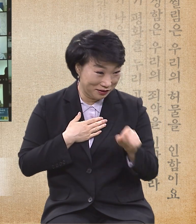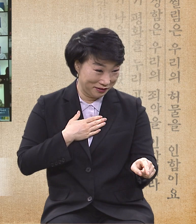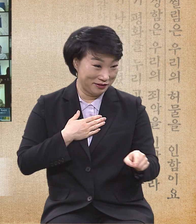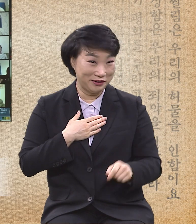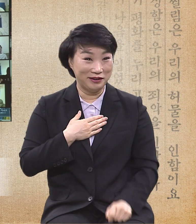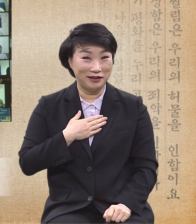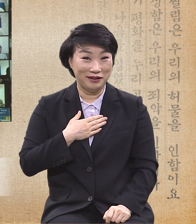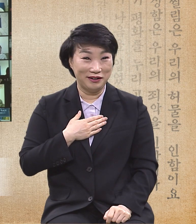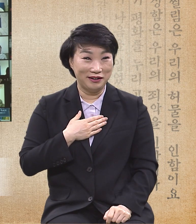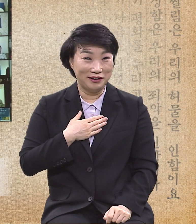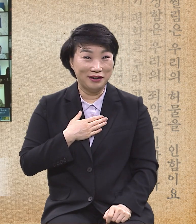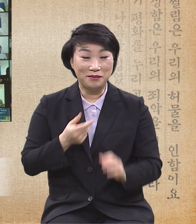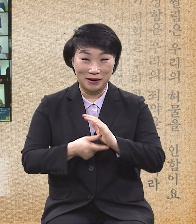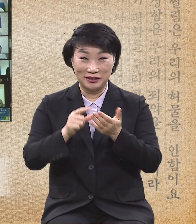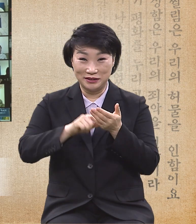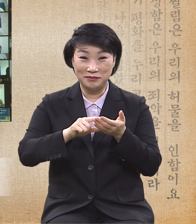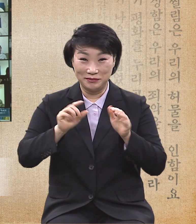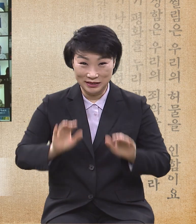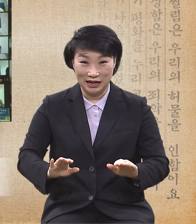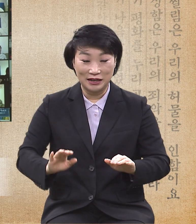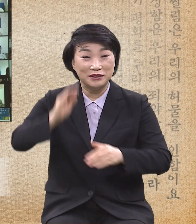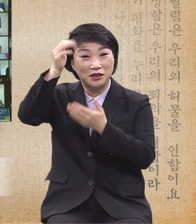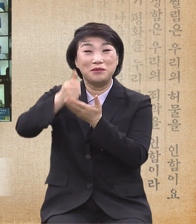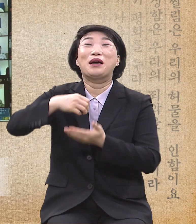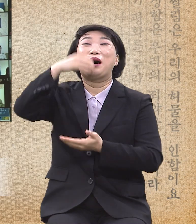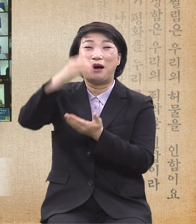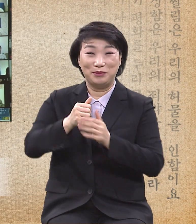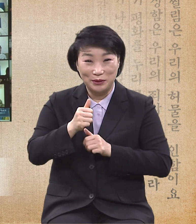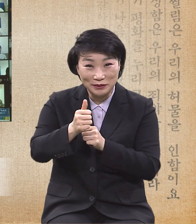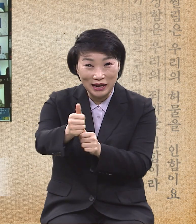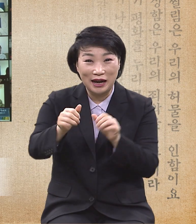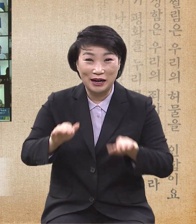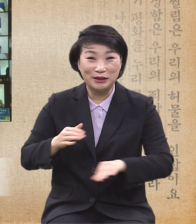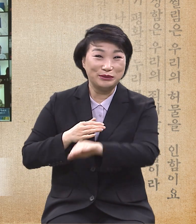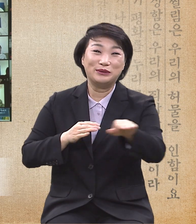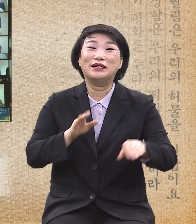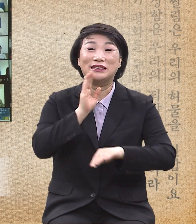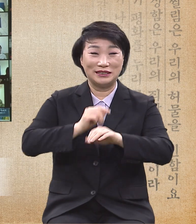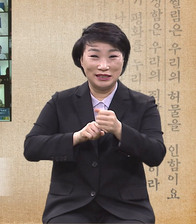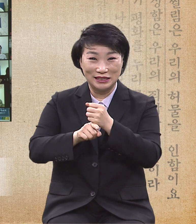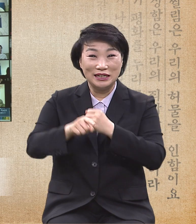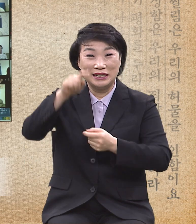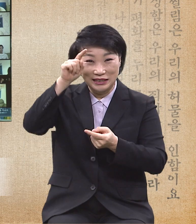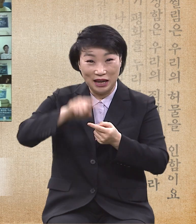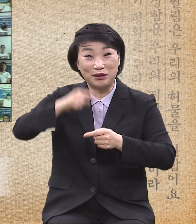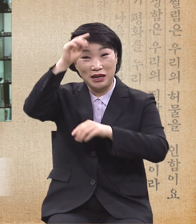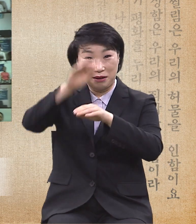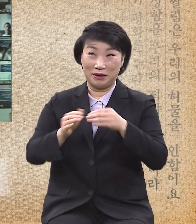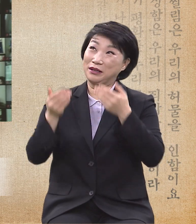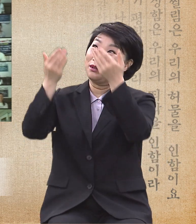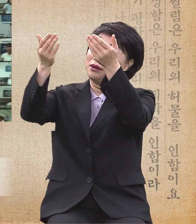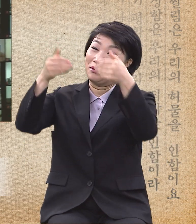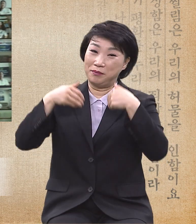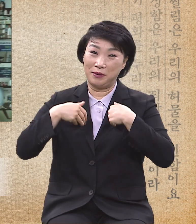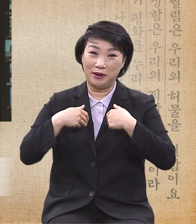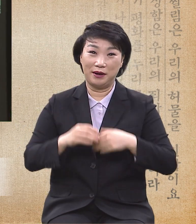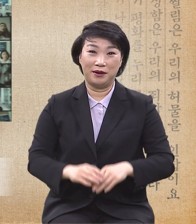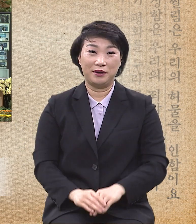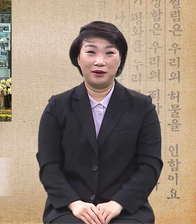만해. 그래서 성령의 감동에 따라 진리대로 예배를 드리자는 겁니다.